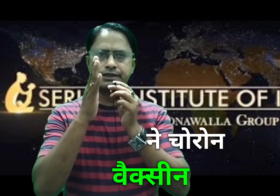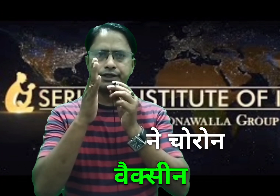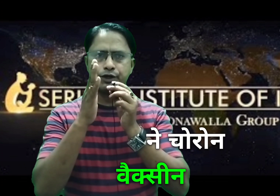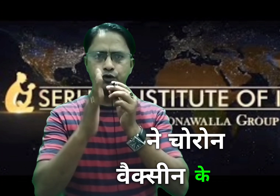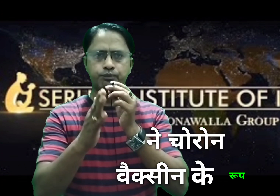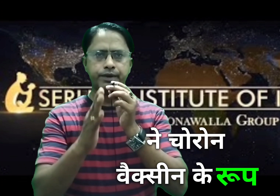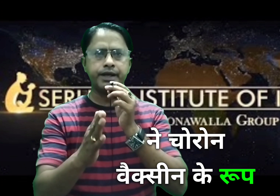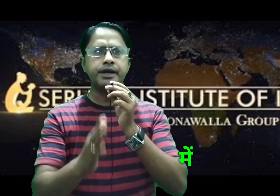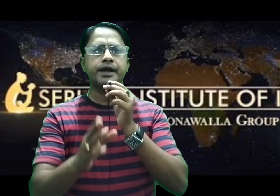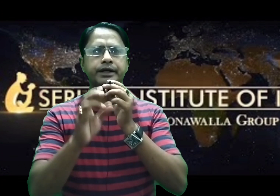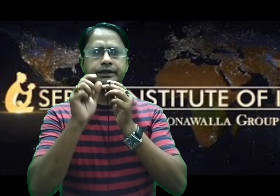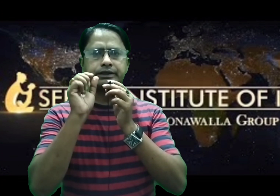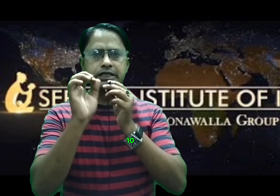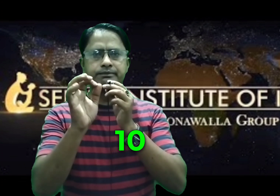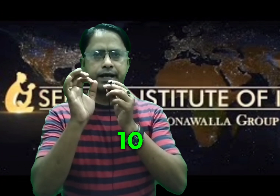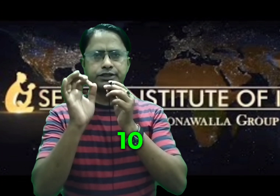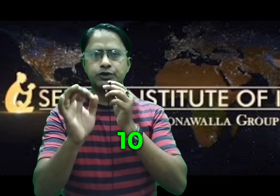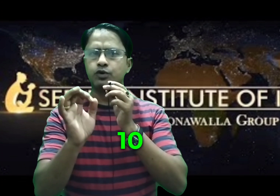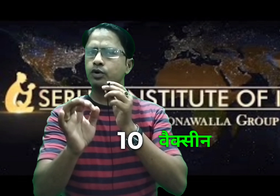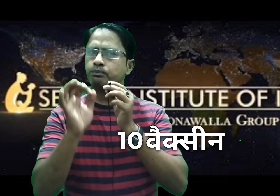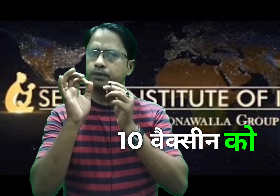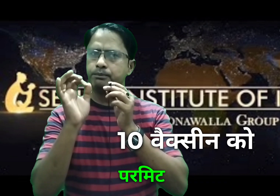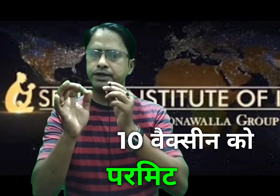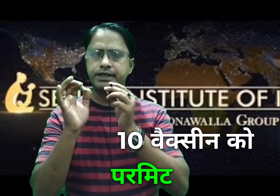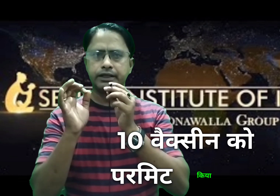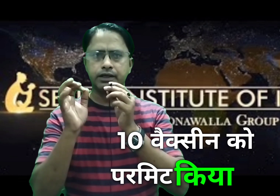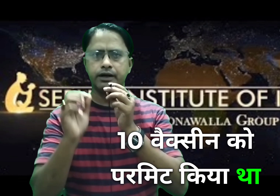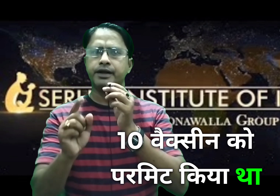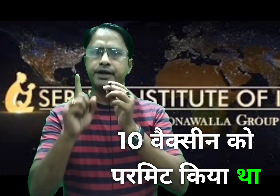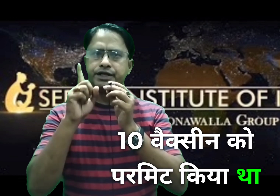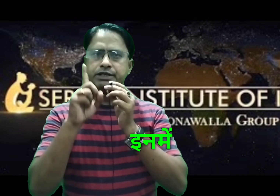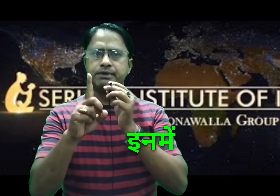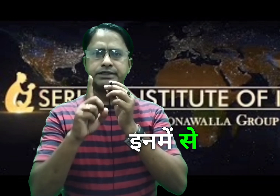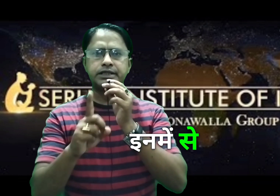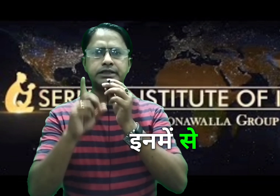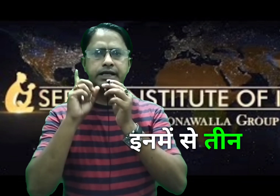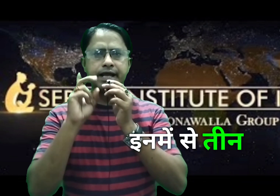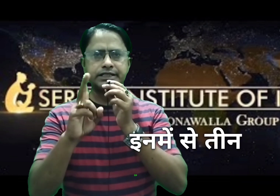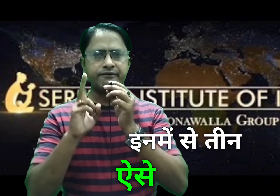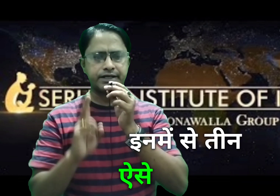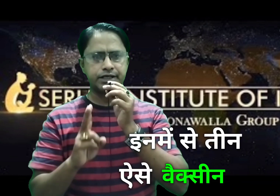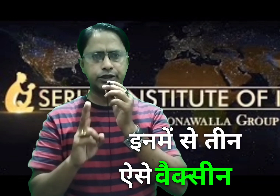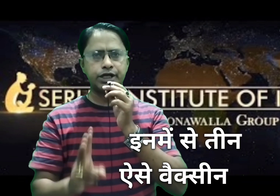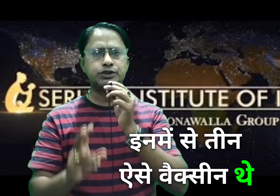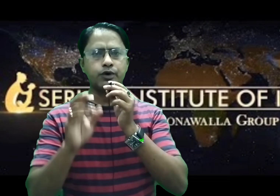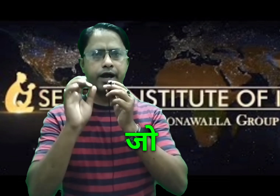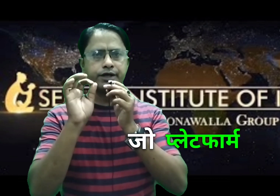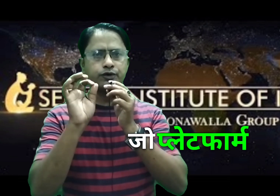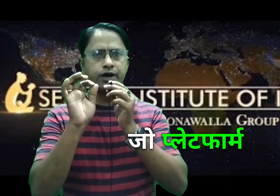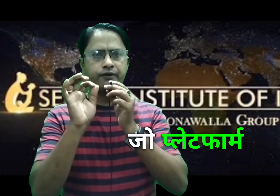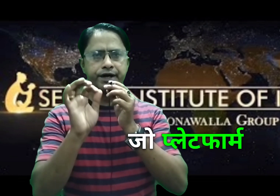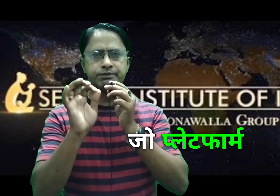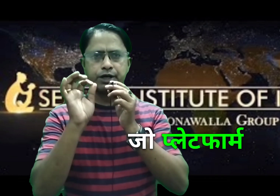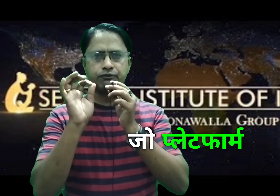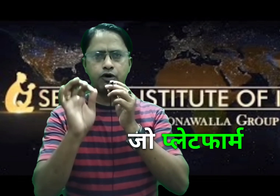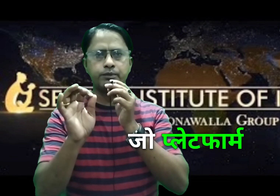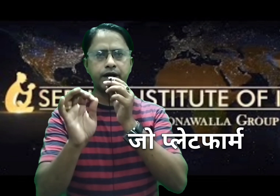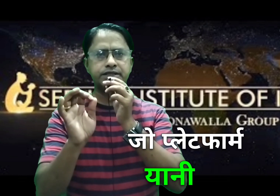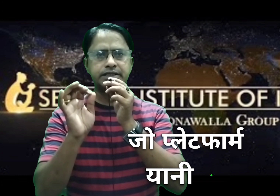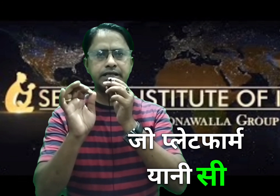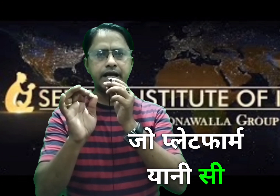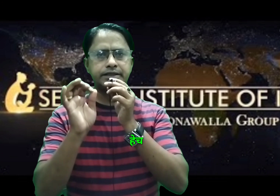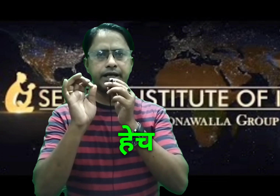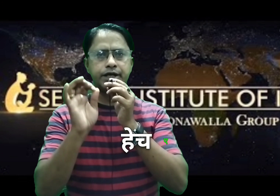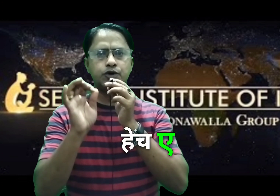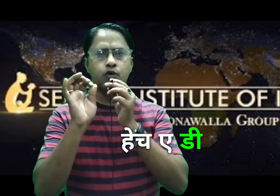कोरोना वैक्सीन के रूप में 10 वैक्सीन को परमिट किया था। इनमें से 3 ऐसे वैक्सीन थे जो एडिनो वायरस प्लेटफॉर्म